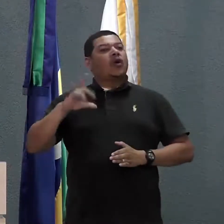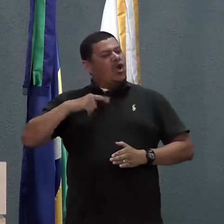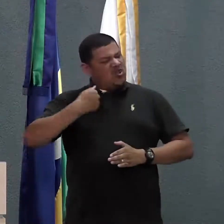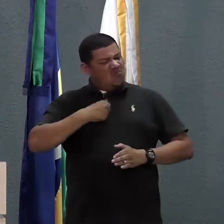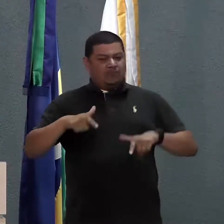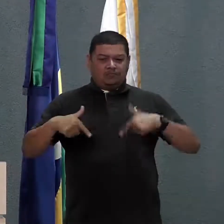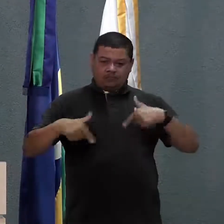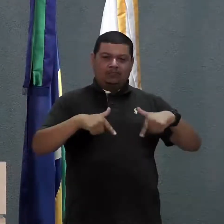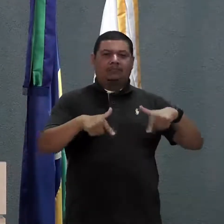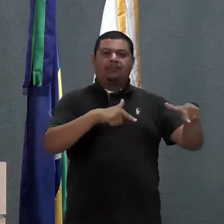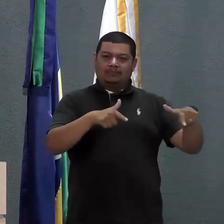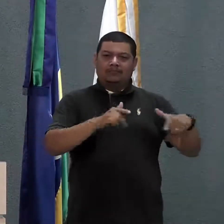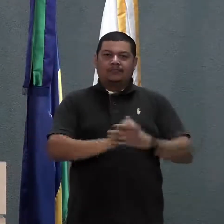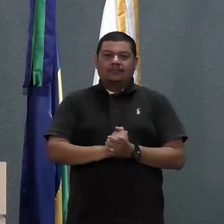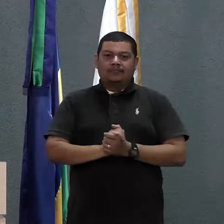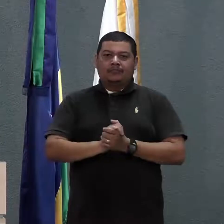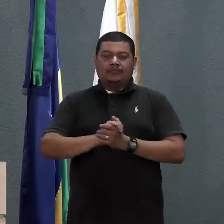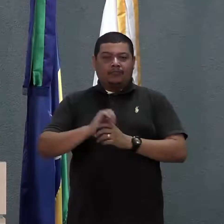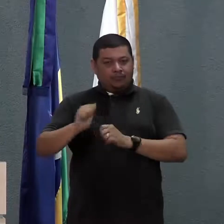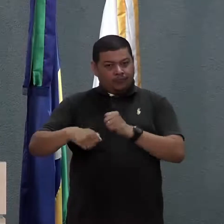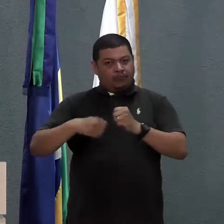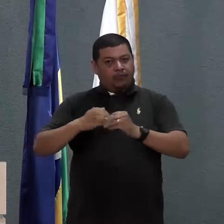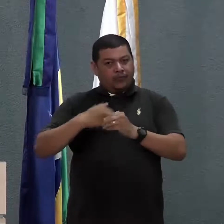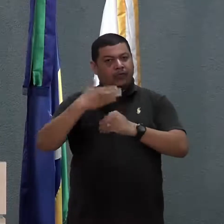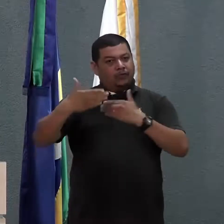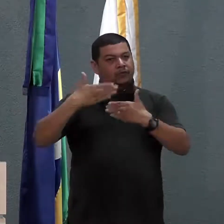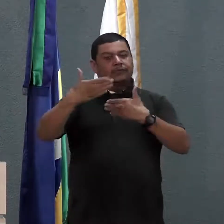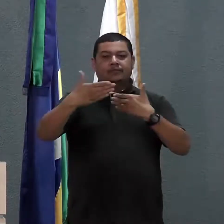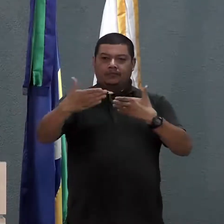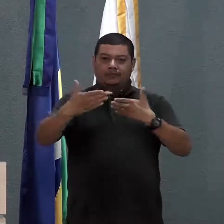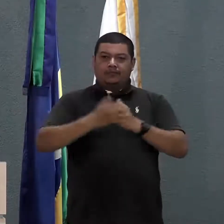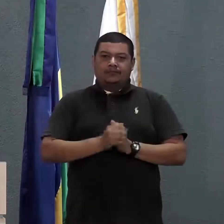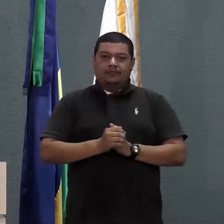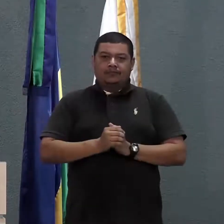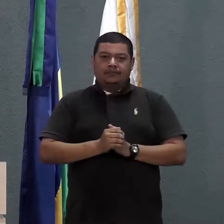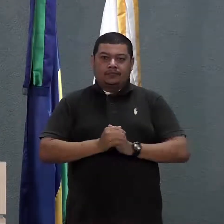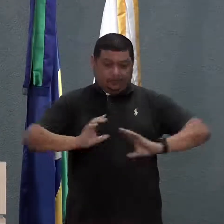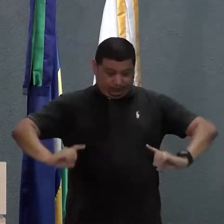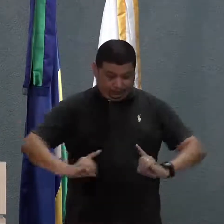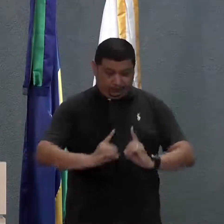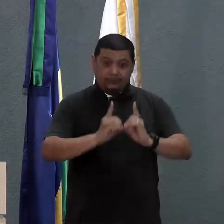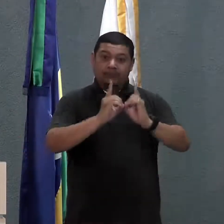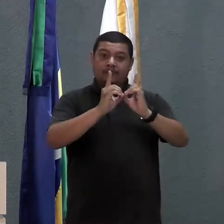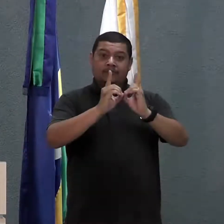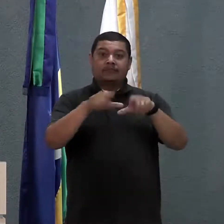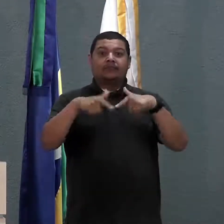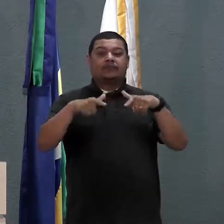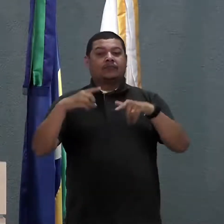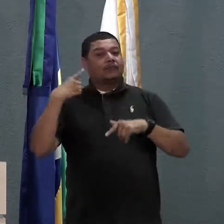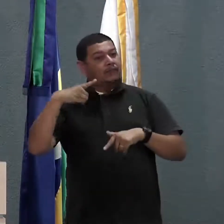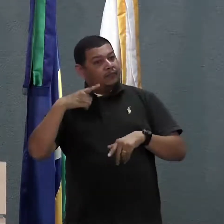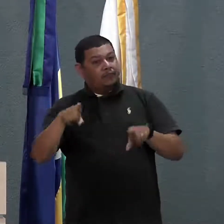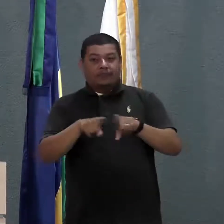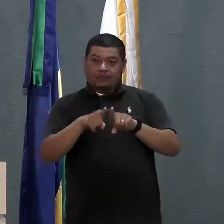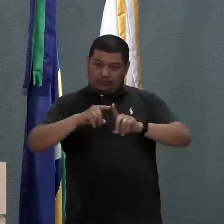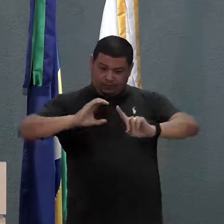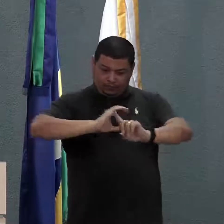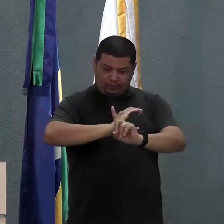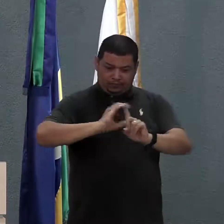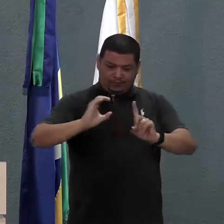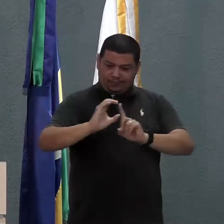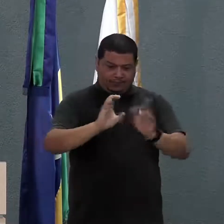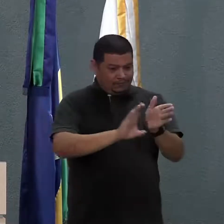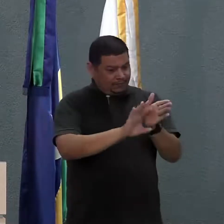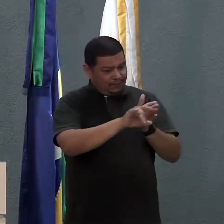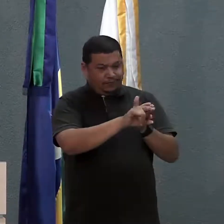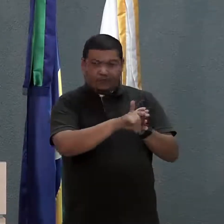empenho, um trabalho nos próximos triênios que dignifique não só a advocacia, mas também a comunidade de Cacoal. Eu sempre falo